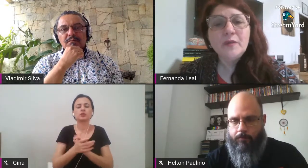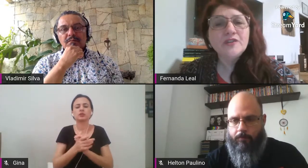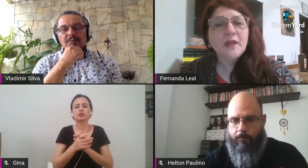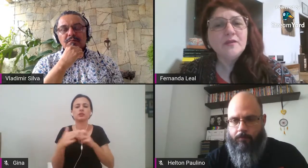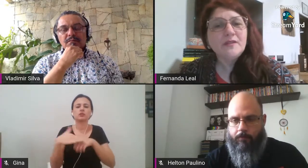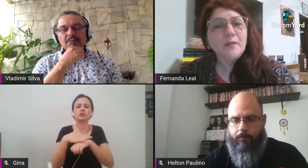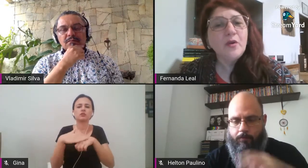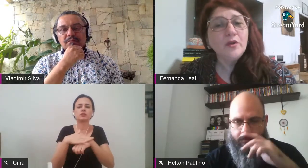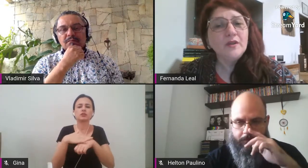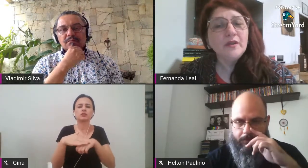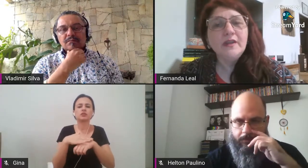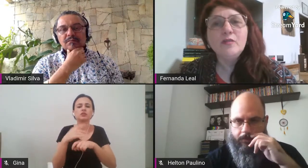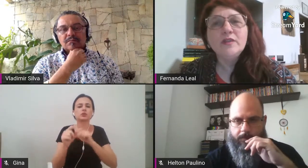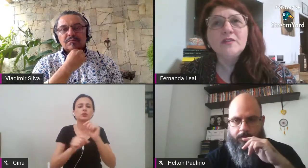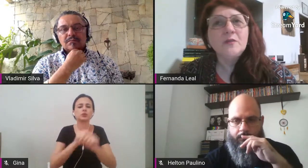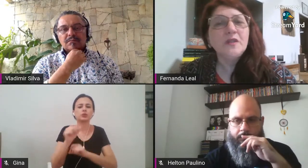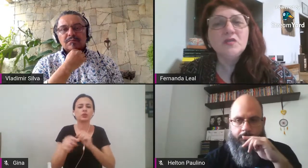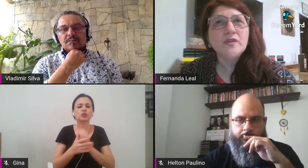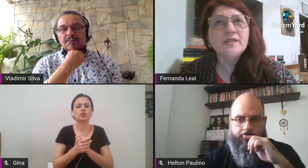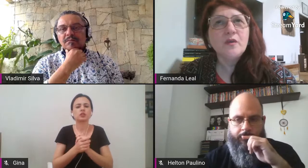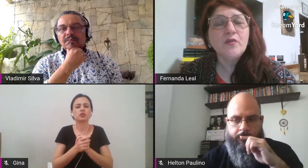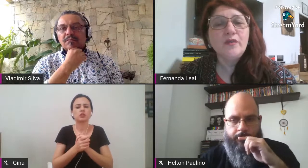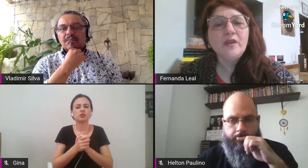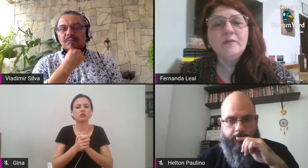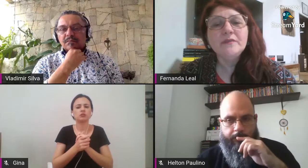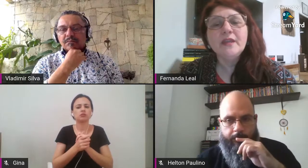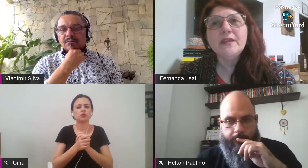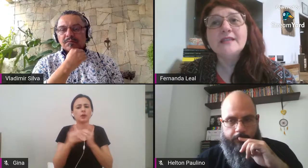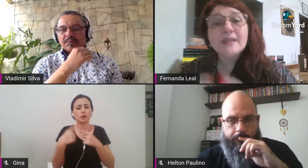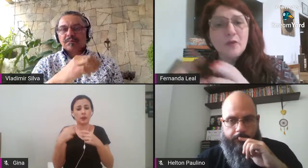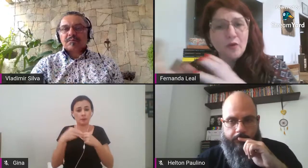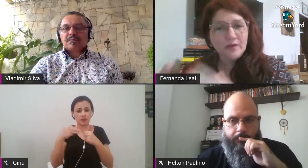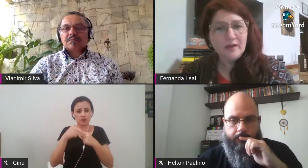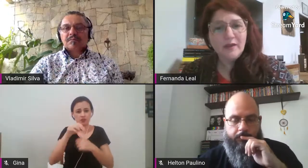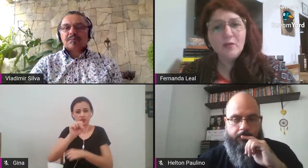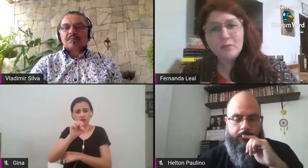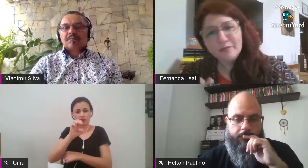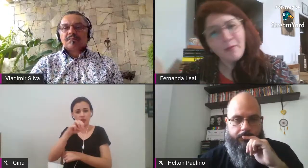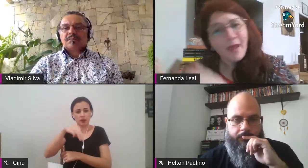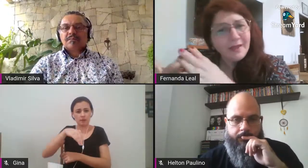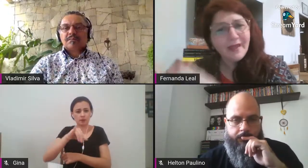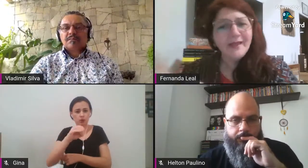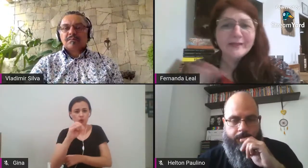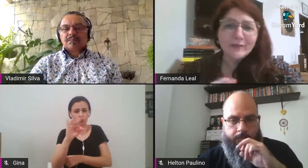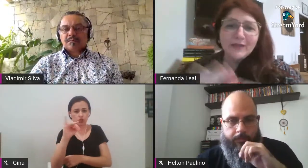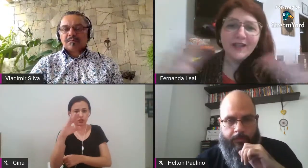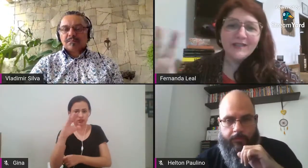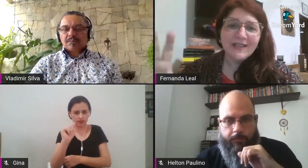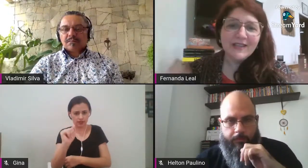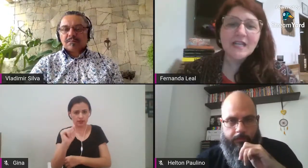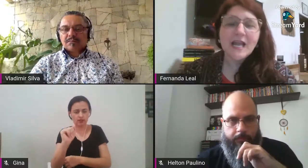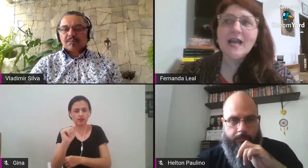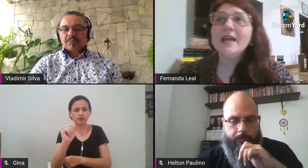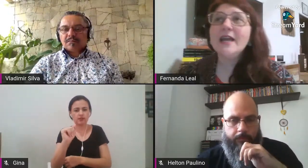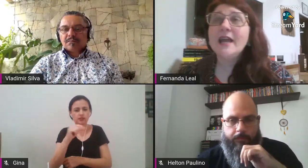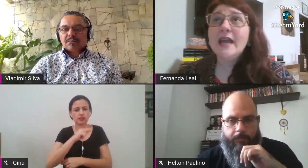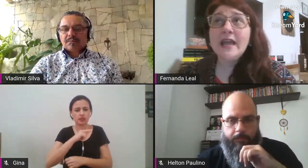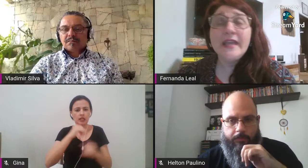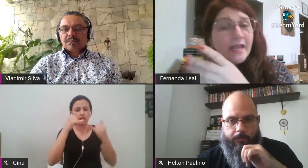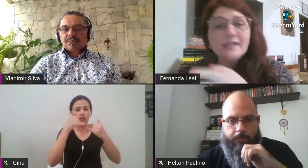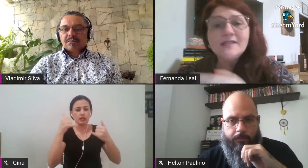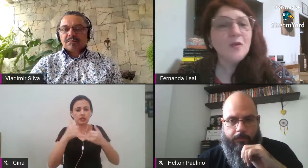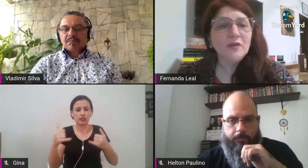essa ideia da utilidade da arte, né? Eu fiz um mestrado em semiótica e uma das primeiras coisas que eu vi, né, da semiótica que